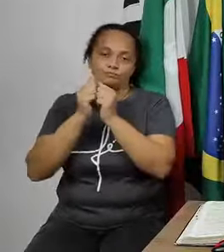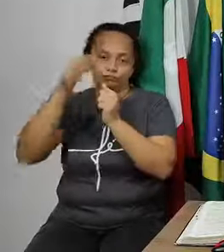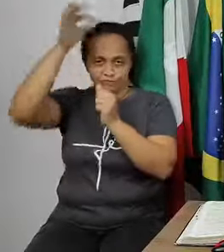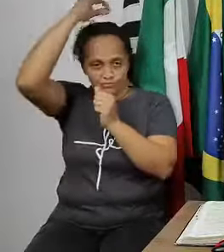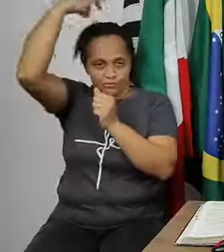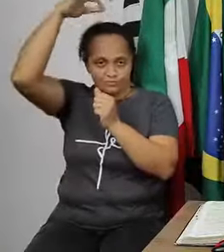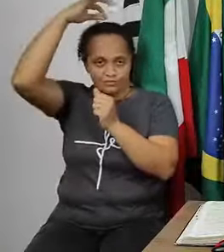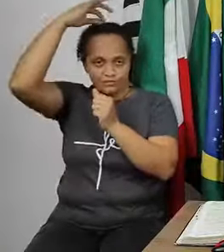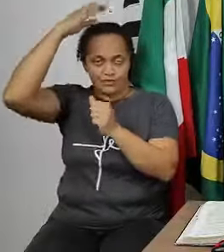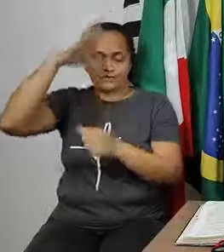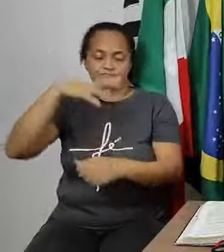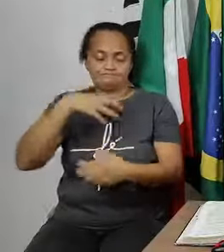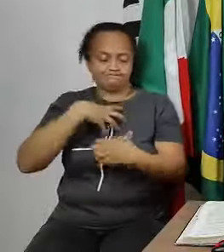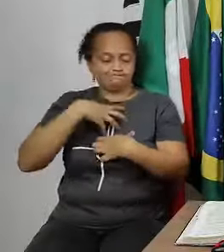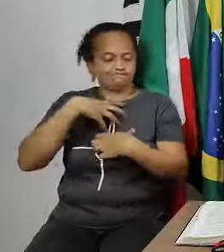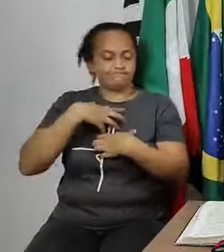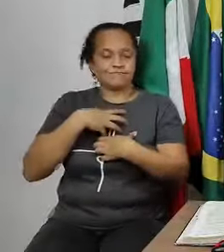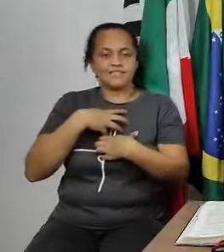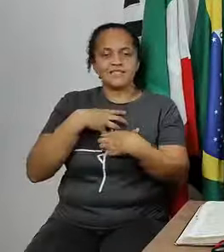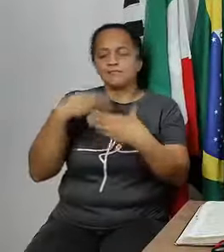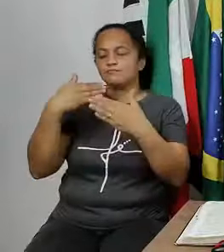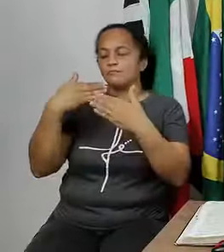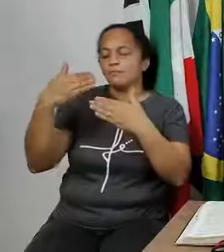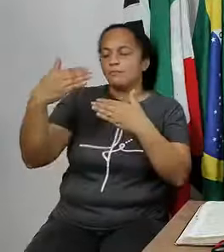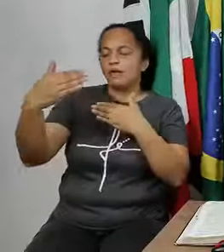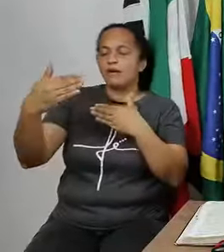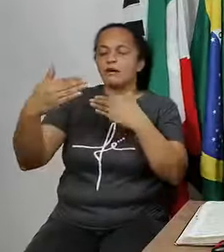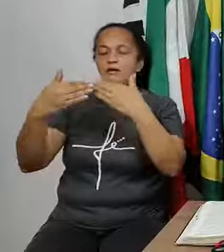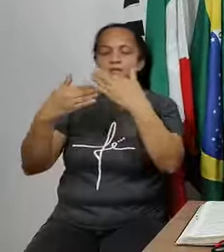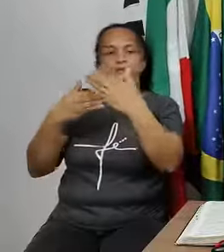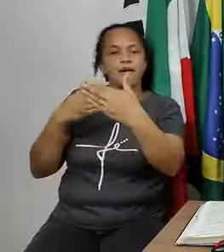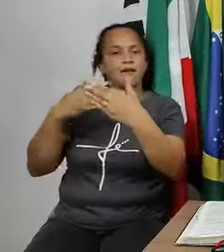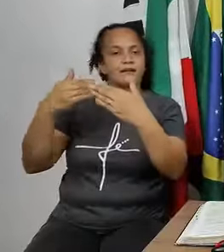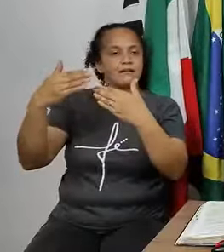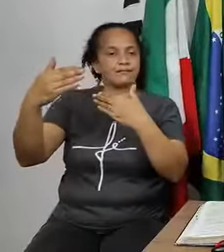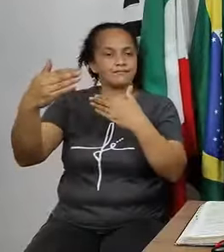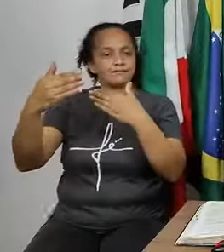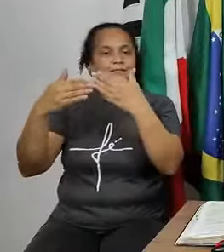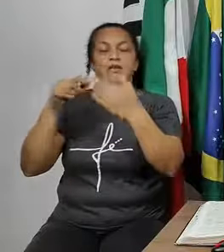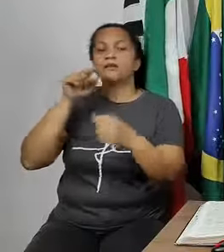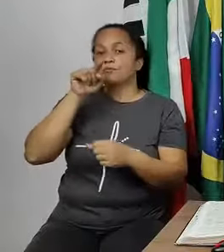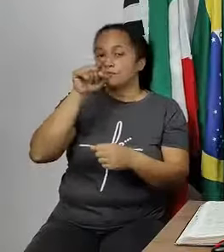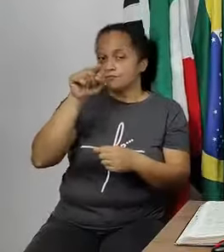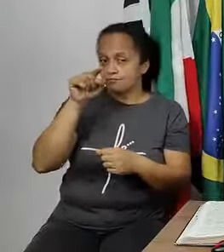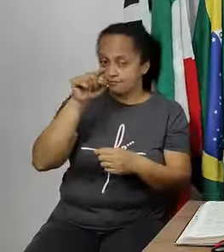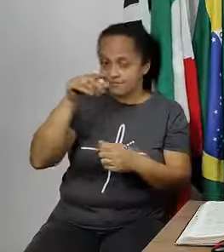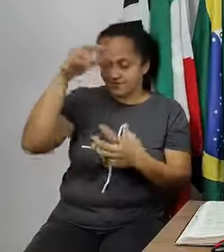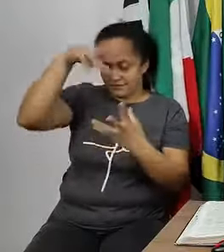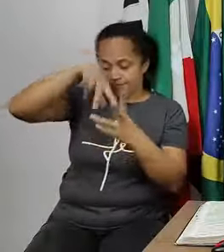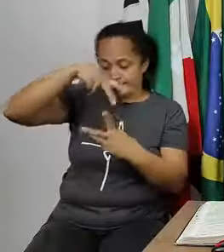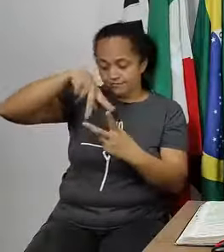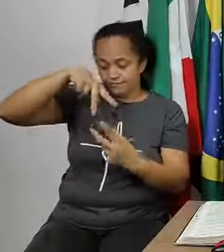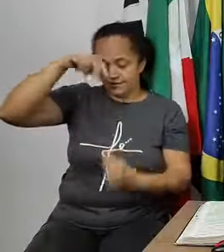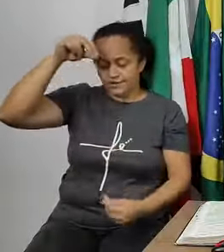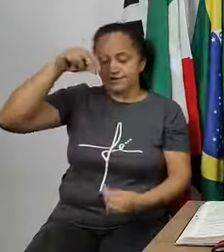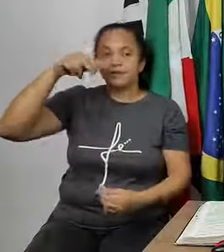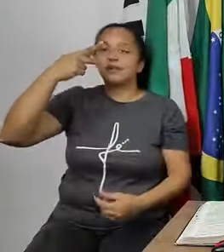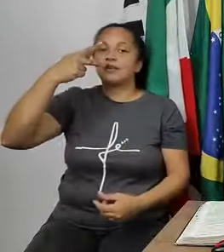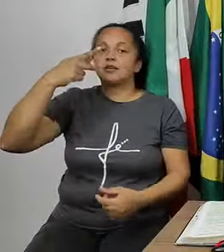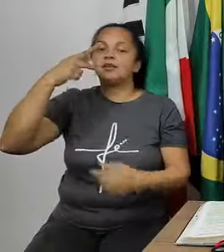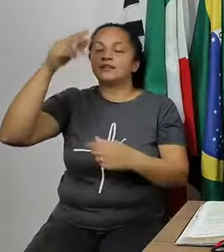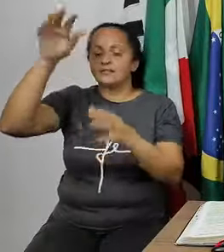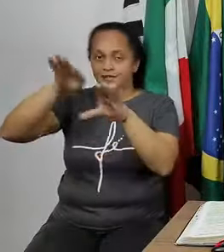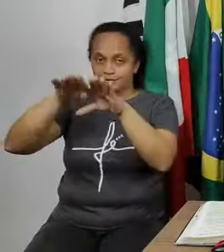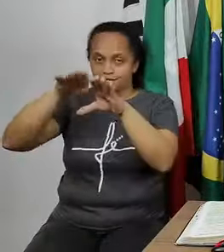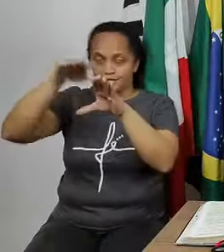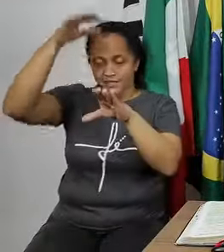Espírito Santo. Há uma troca, há uma comunicação entre o teu espírito que nasceu de novo e o Espírito Santo